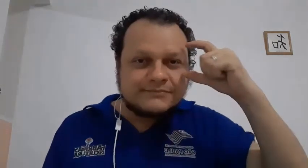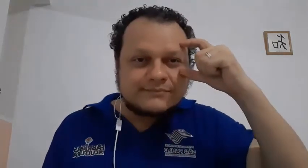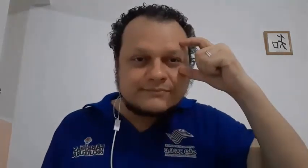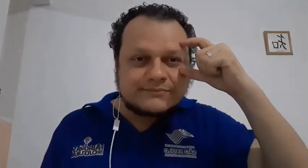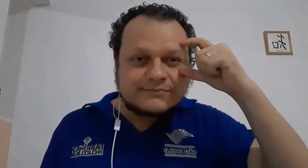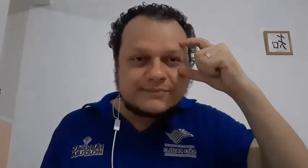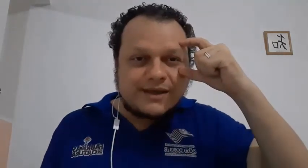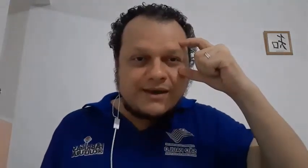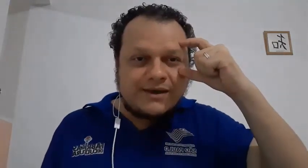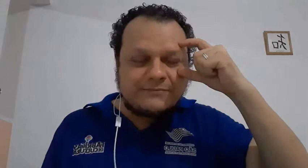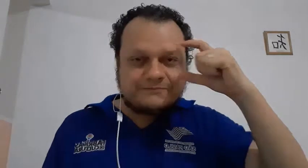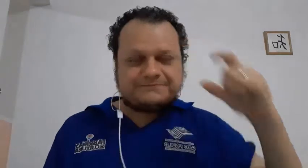E,